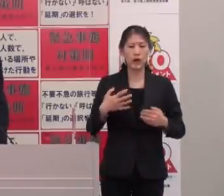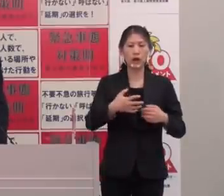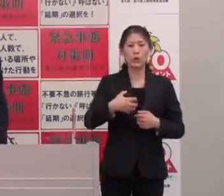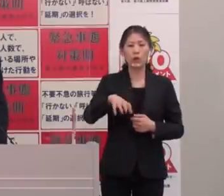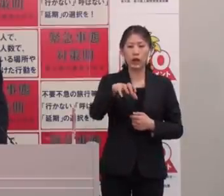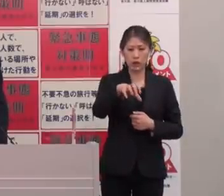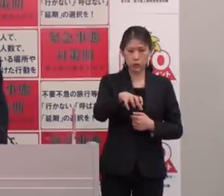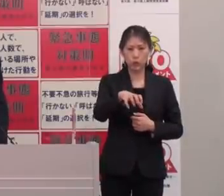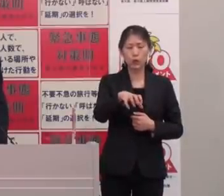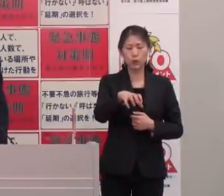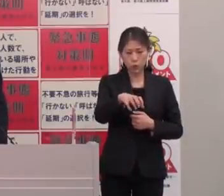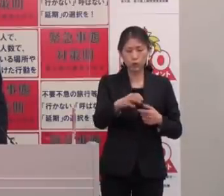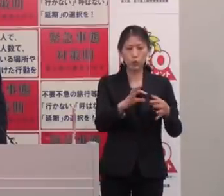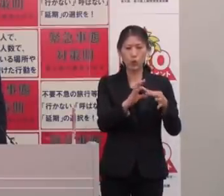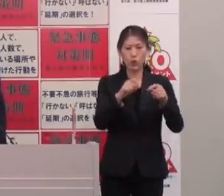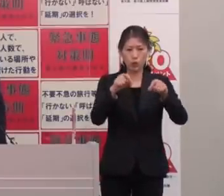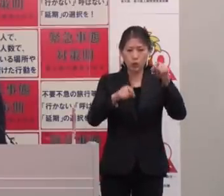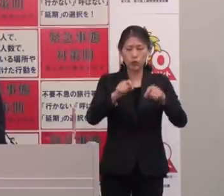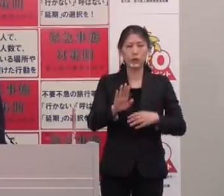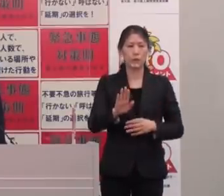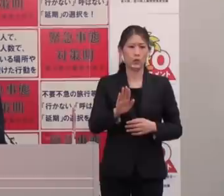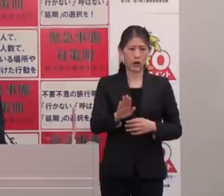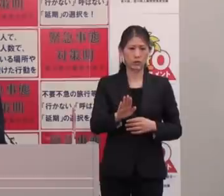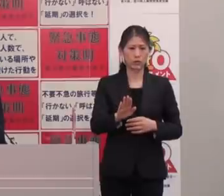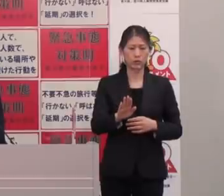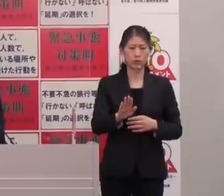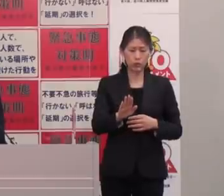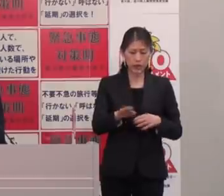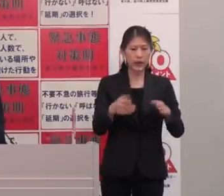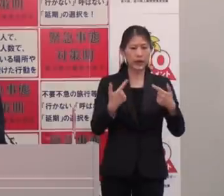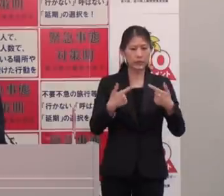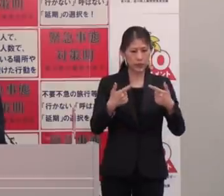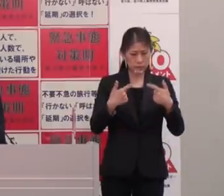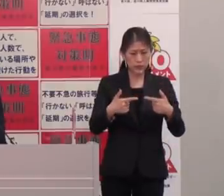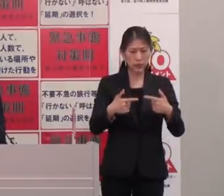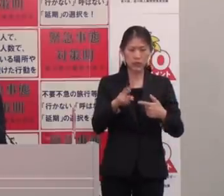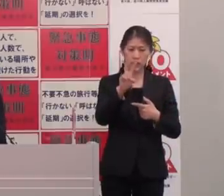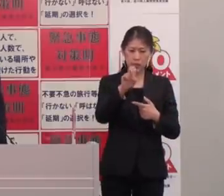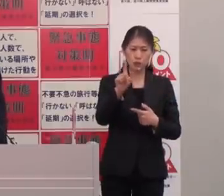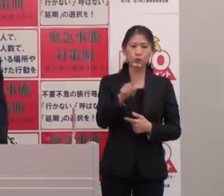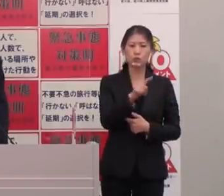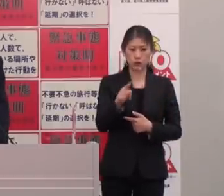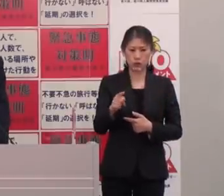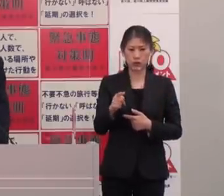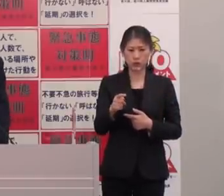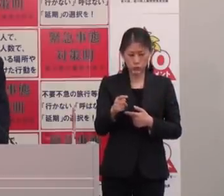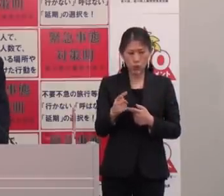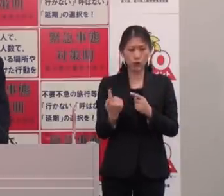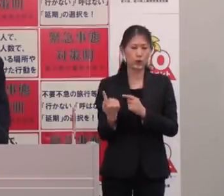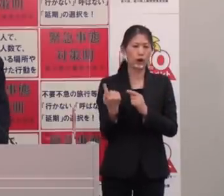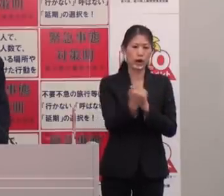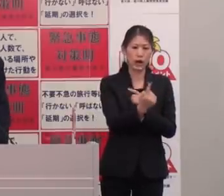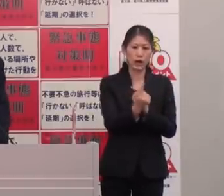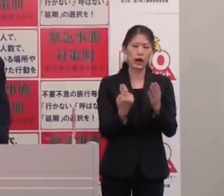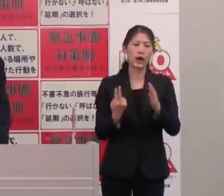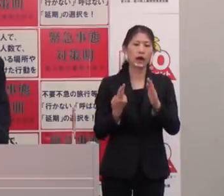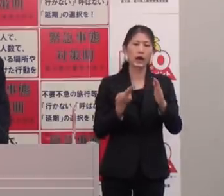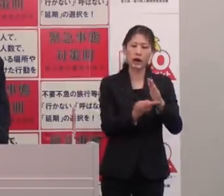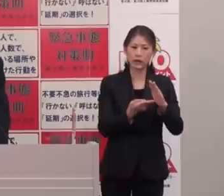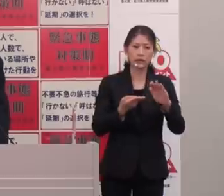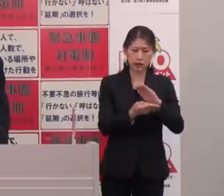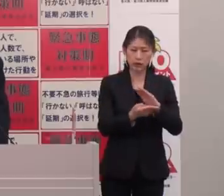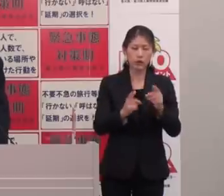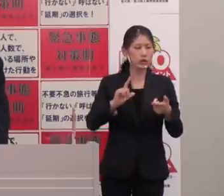等もありますので、毎日20人入所しているということでは必ずしもありません。まあ、3棟目の